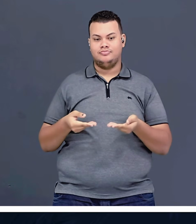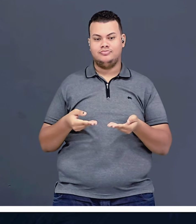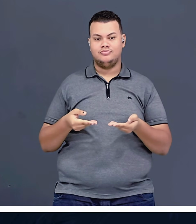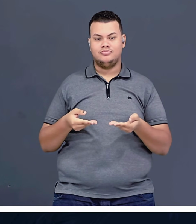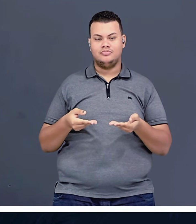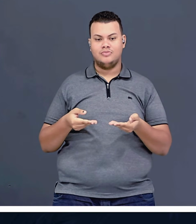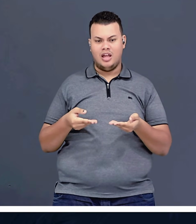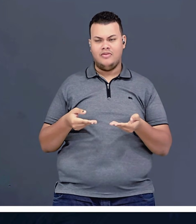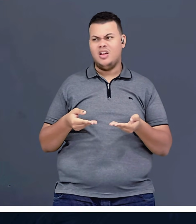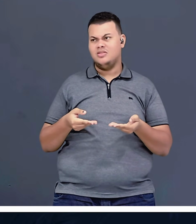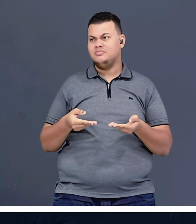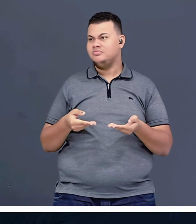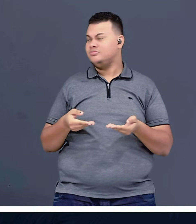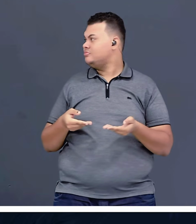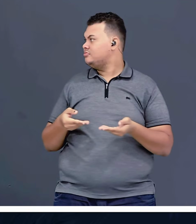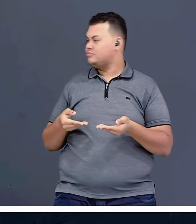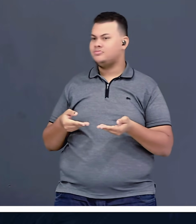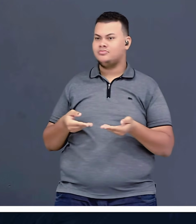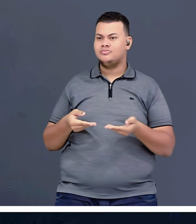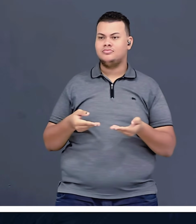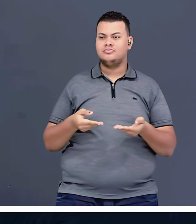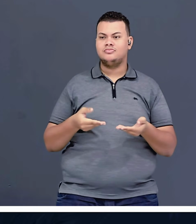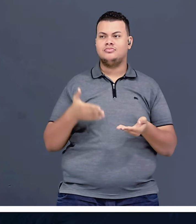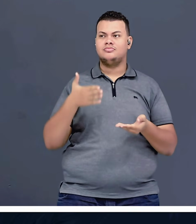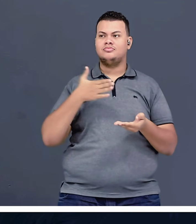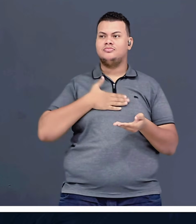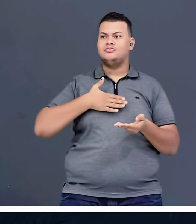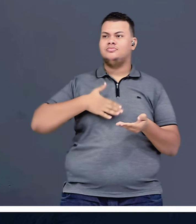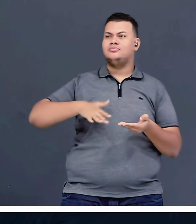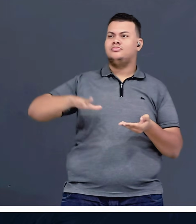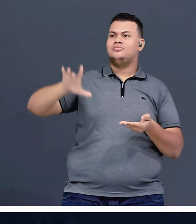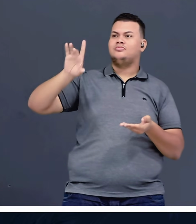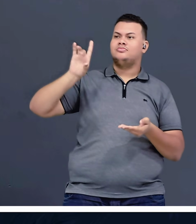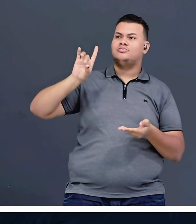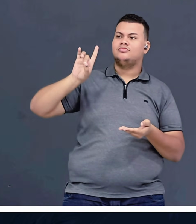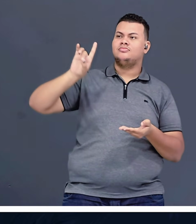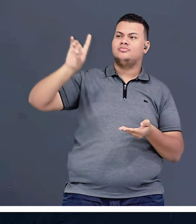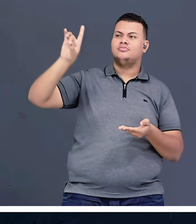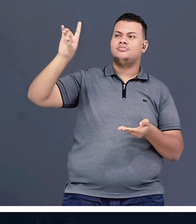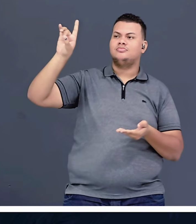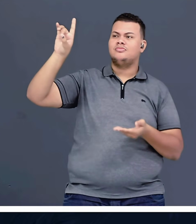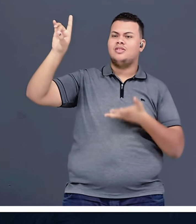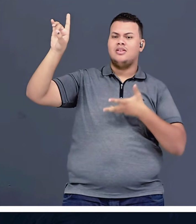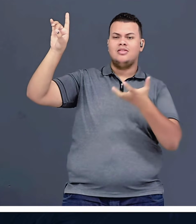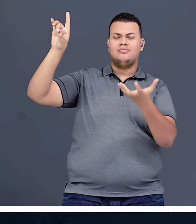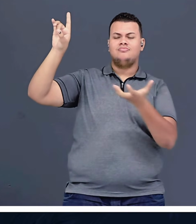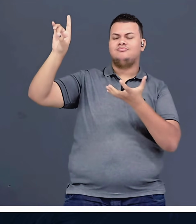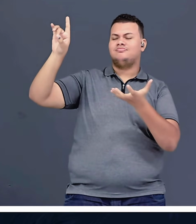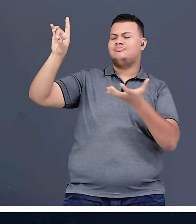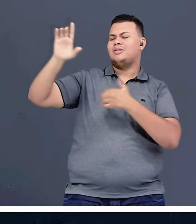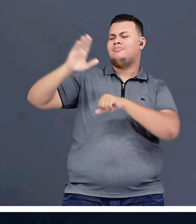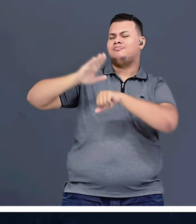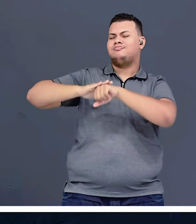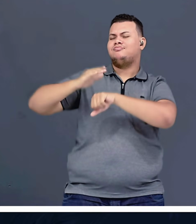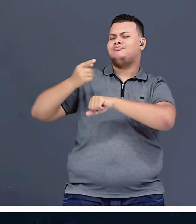Meu Deus é mais que abundante. Meu Deus é mais que